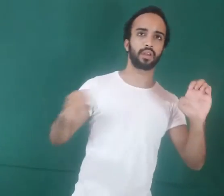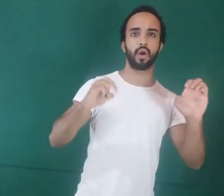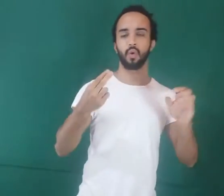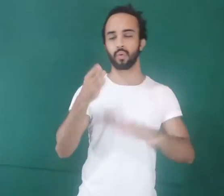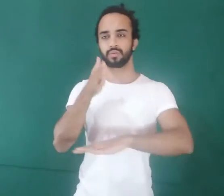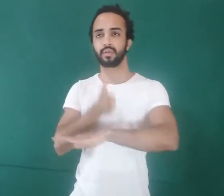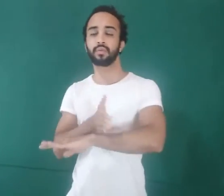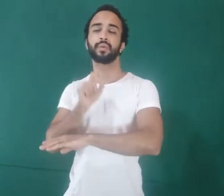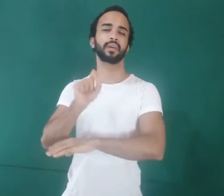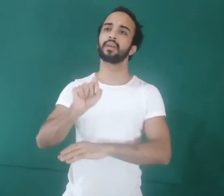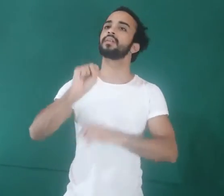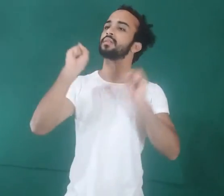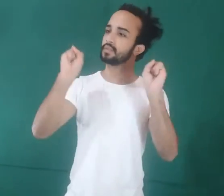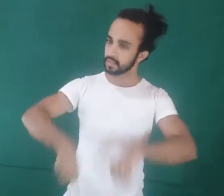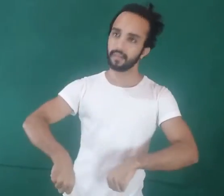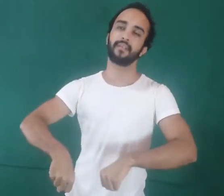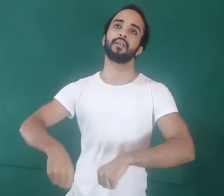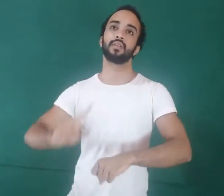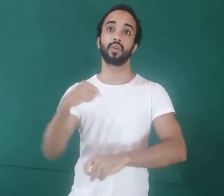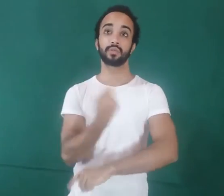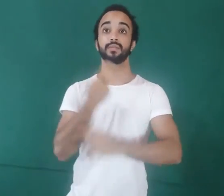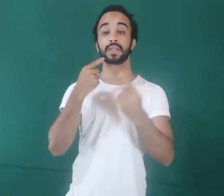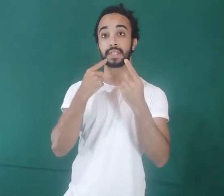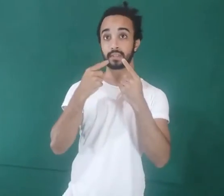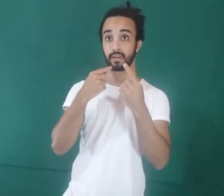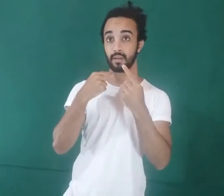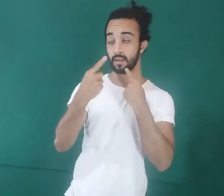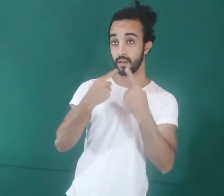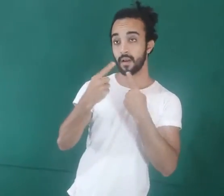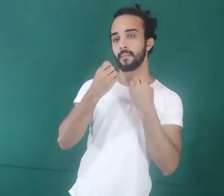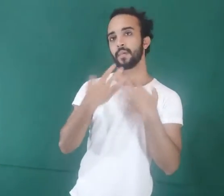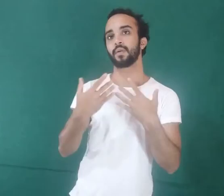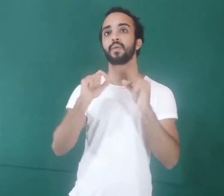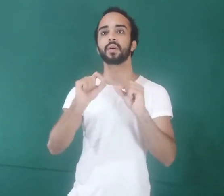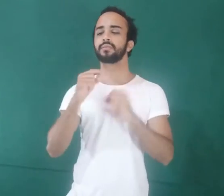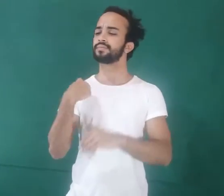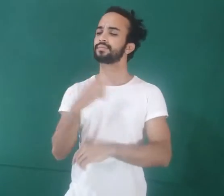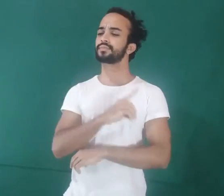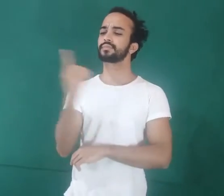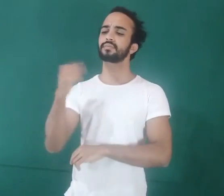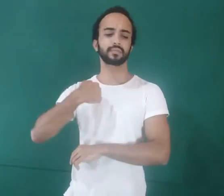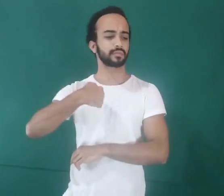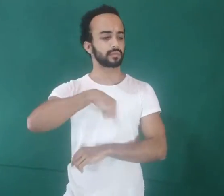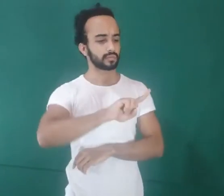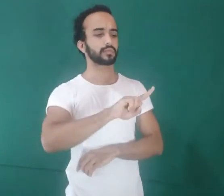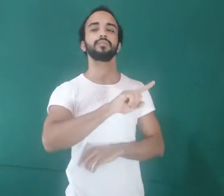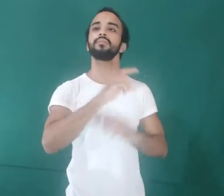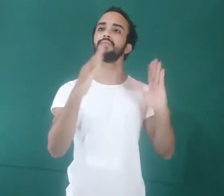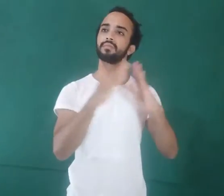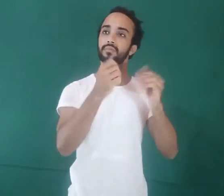vão nascer embebidos disso, a gente não discutir isso bem. Então, um dia desse eu fui numa exposição, gente, eu achava mesmo